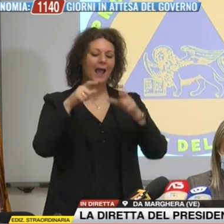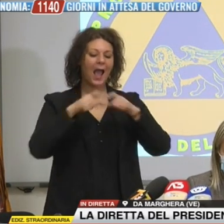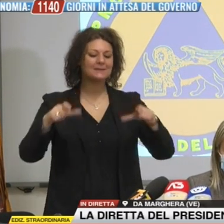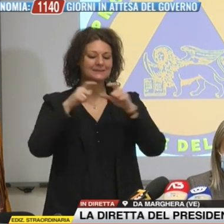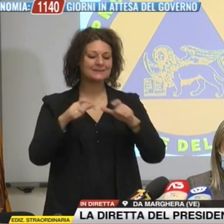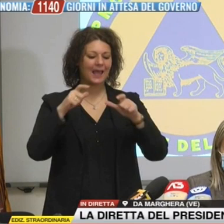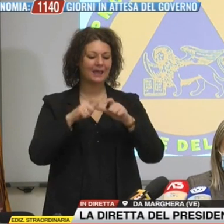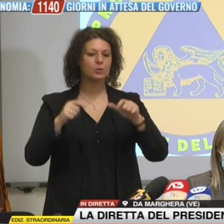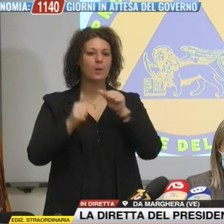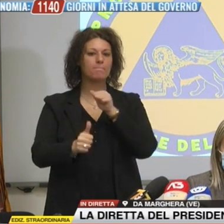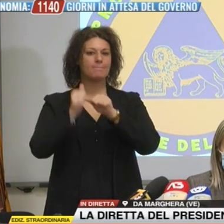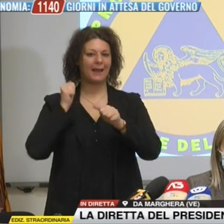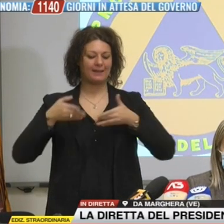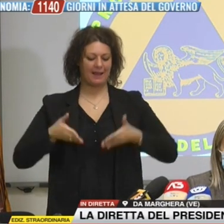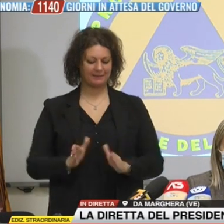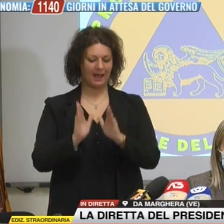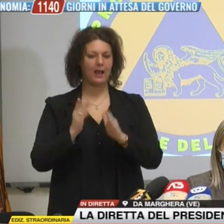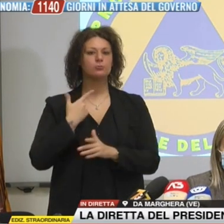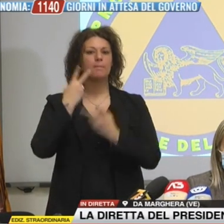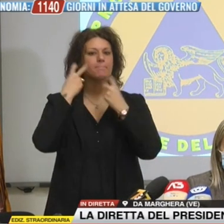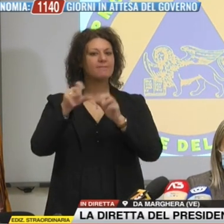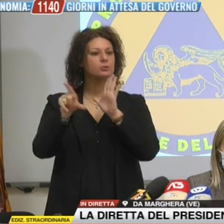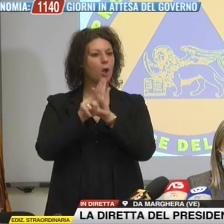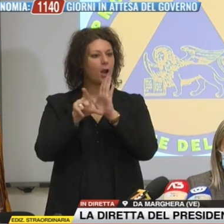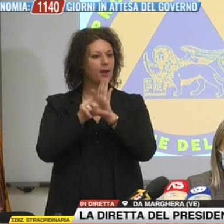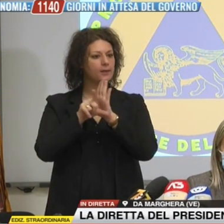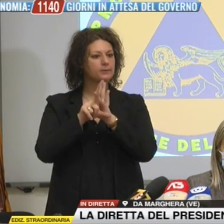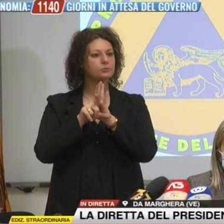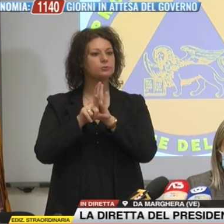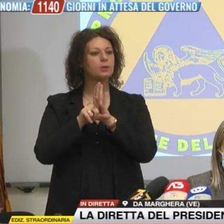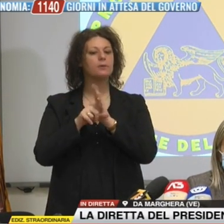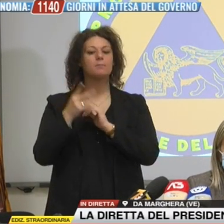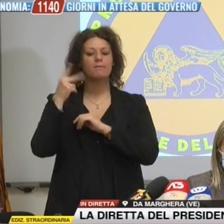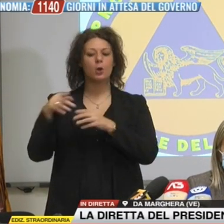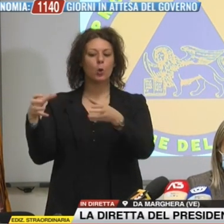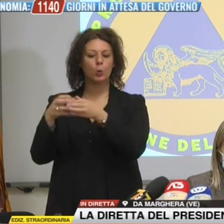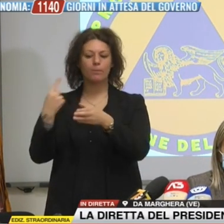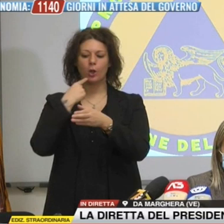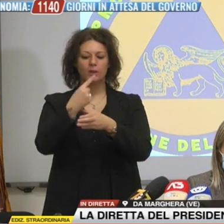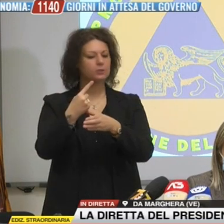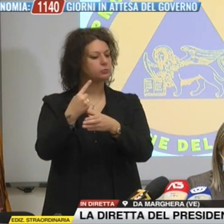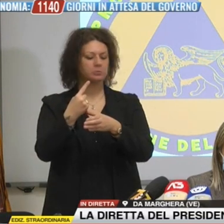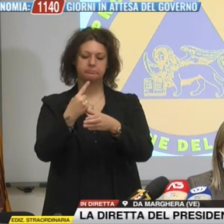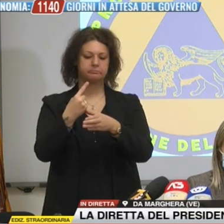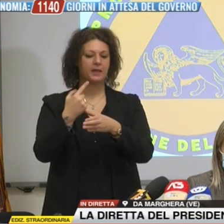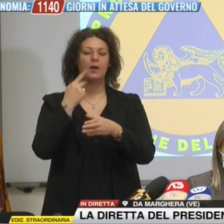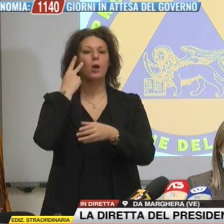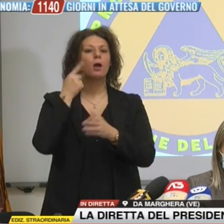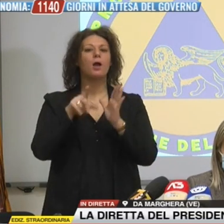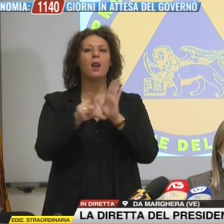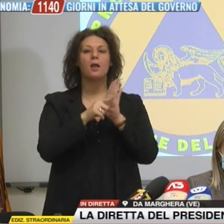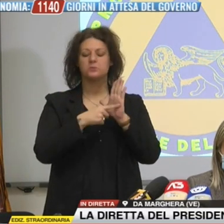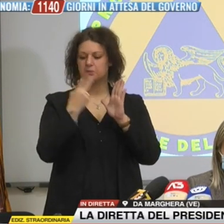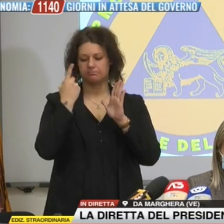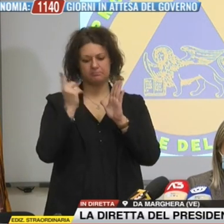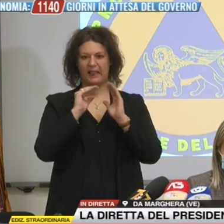dalla legge 20 di quest'anno. Questo gruppo lamenta parametri discriminatori a seconda della data di nascita, dal momento che il bonus 1000 euro, lo semplifico così, per il